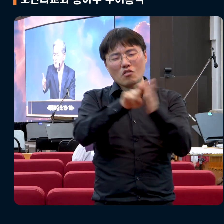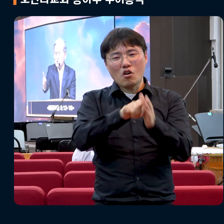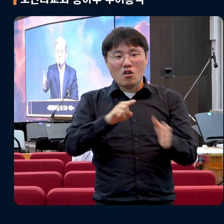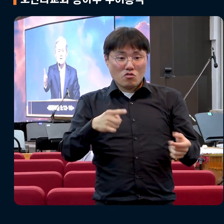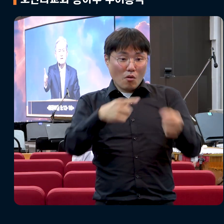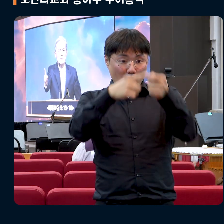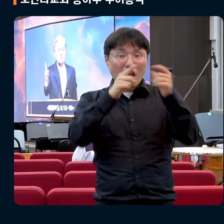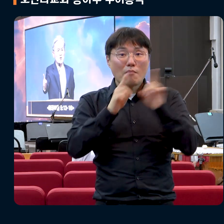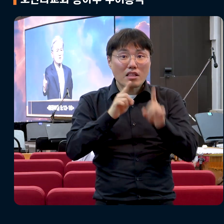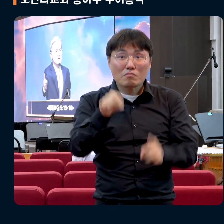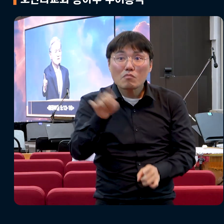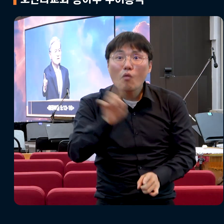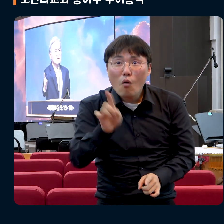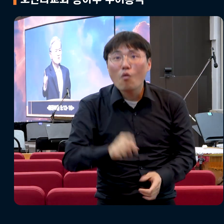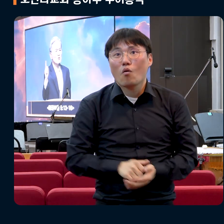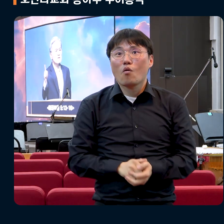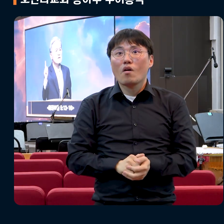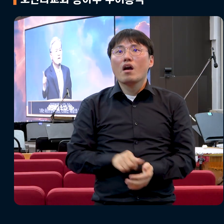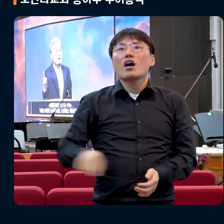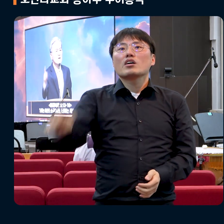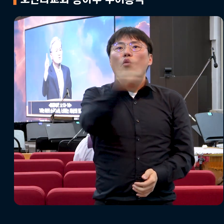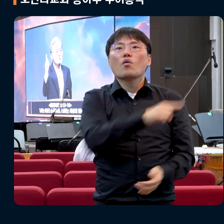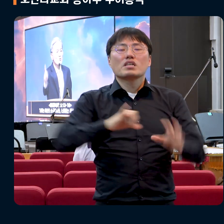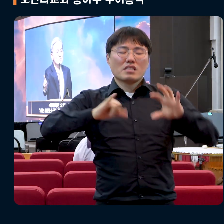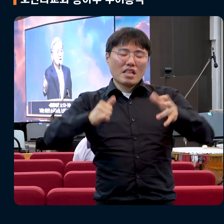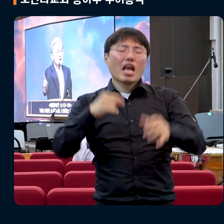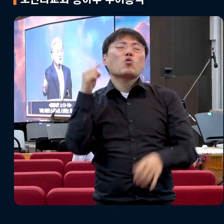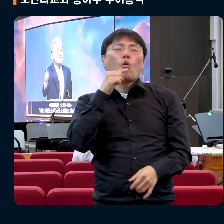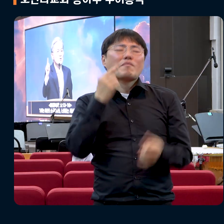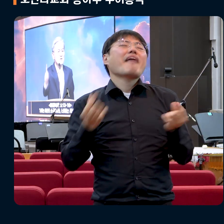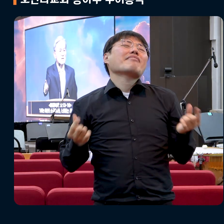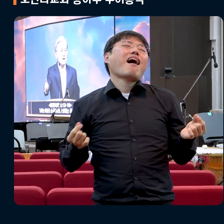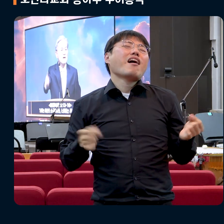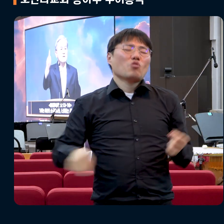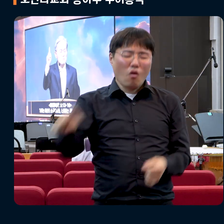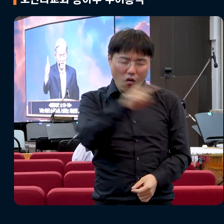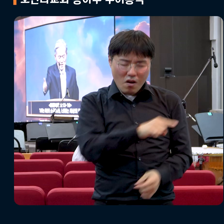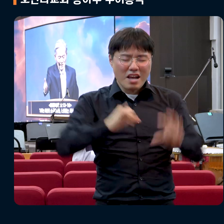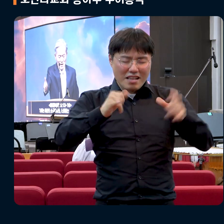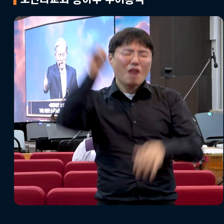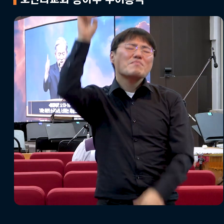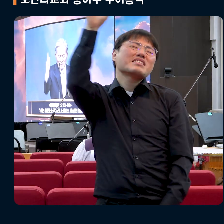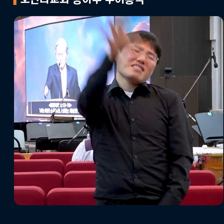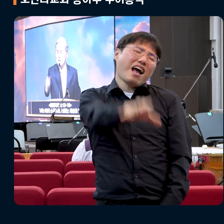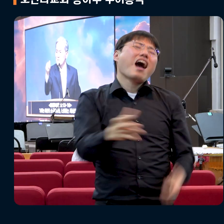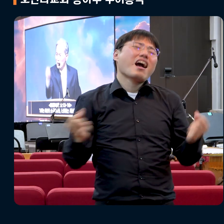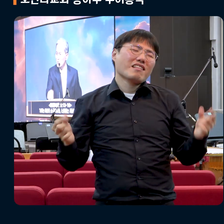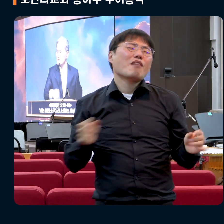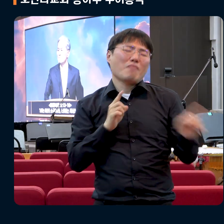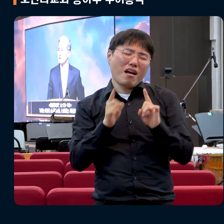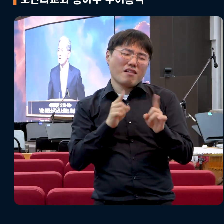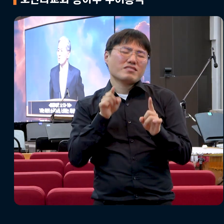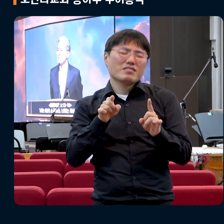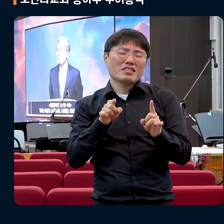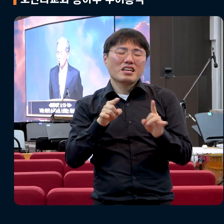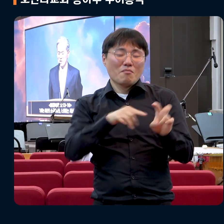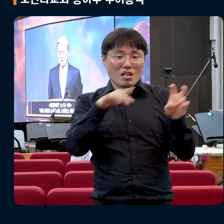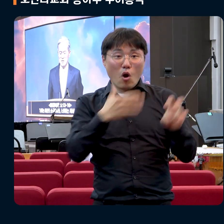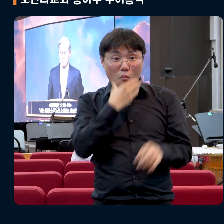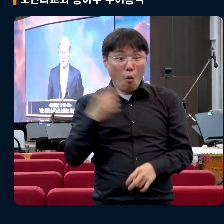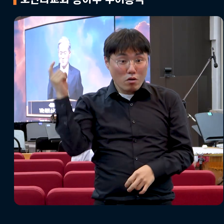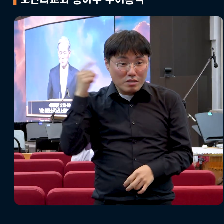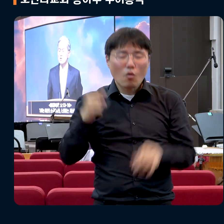주신 첫 번째 말씀이 바로 뭐였어요? 너희는 세상의 소금이다, 너희는 세상의 빛이다 라는 바로 이